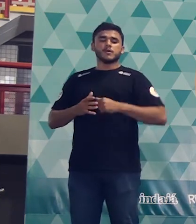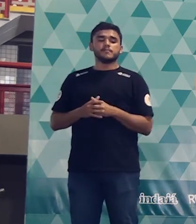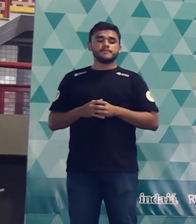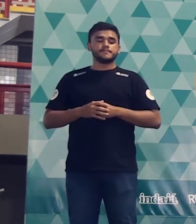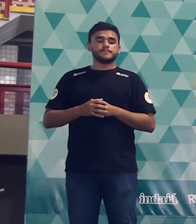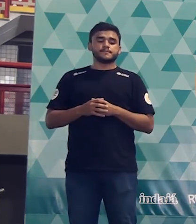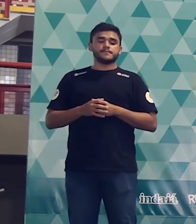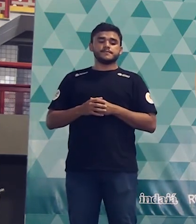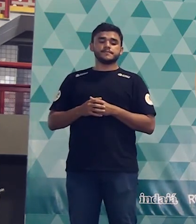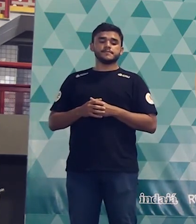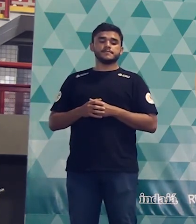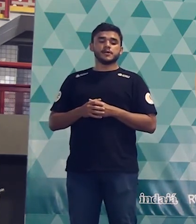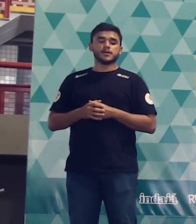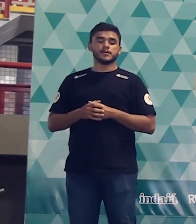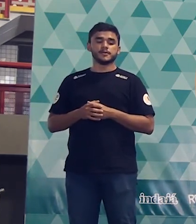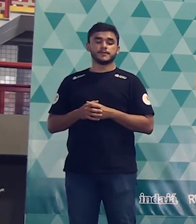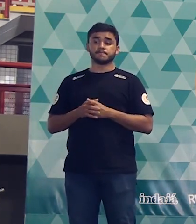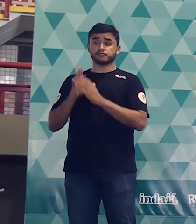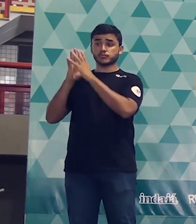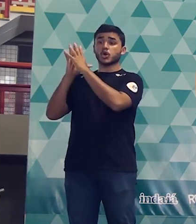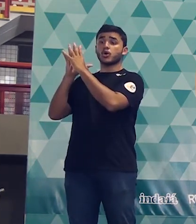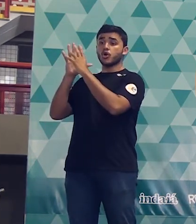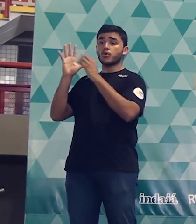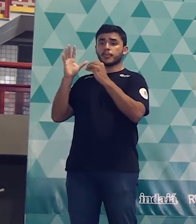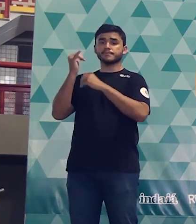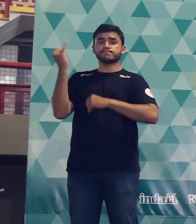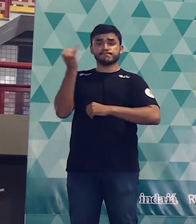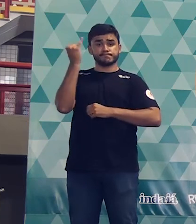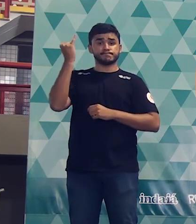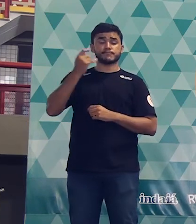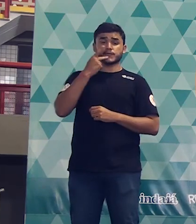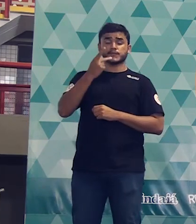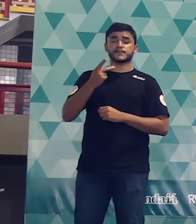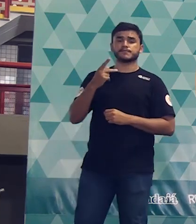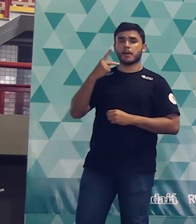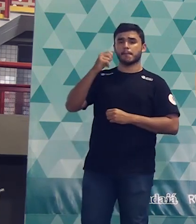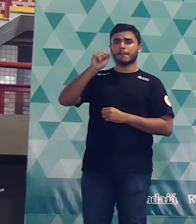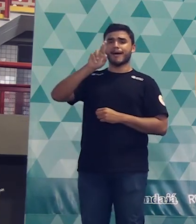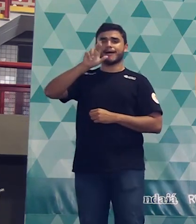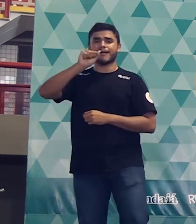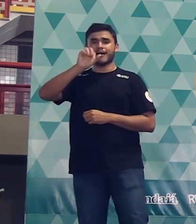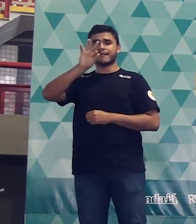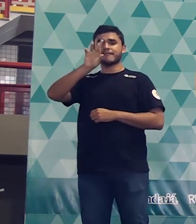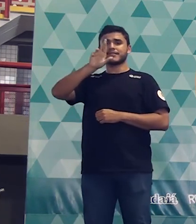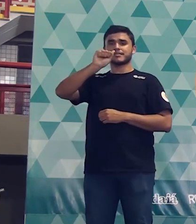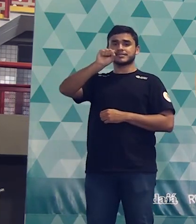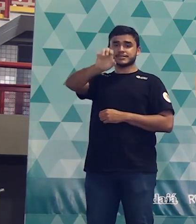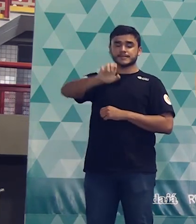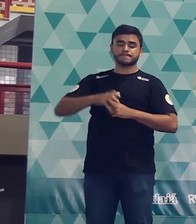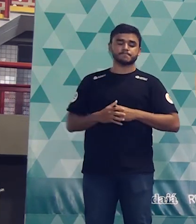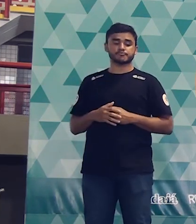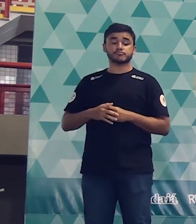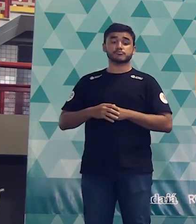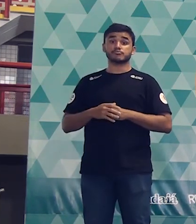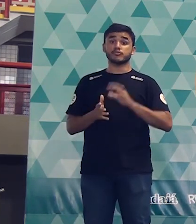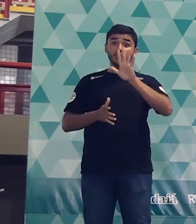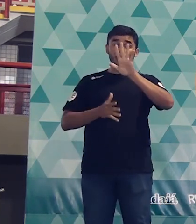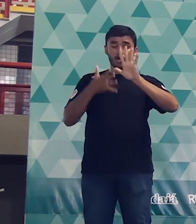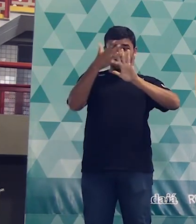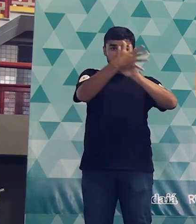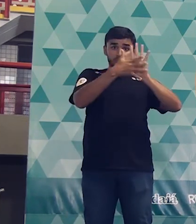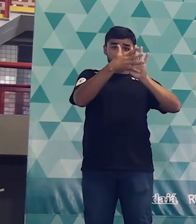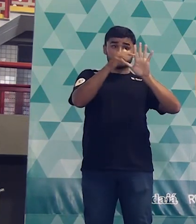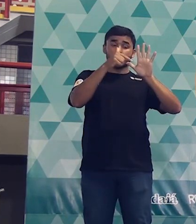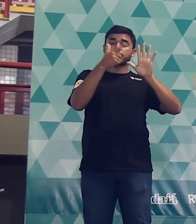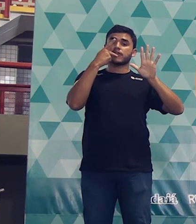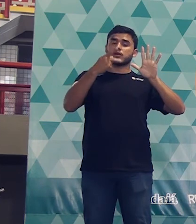puder copiar, vai fazer muita diferença na sua prova. Pode ter certeza. Isso aí cai no Enem. O que é a paráfrase? É quando um texto faz